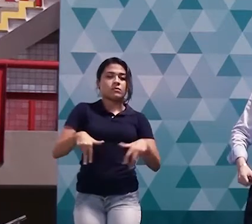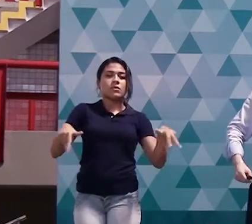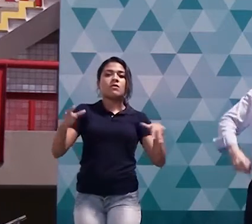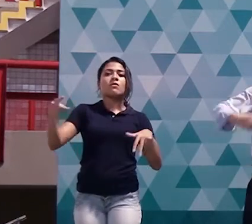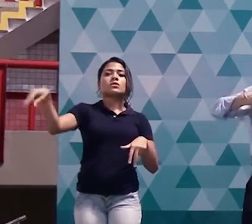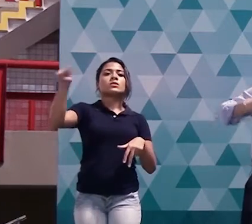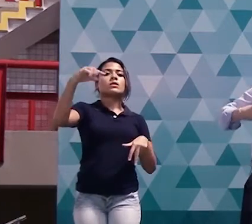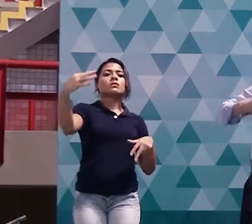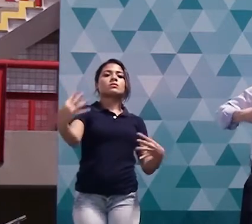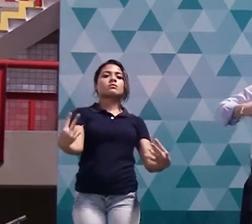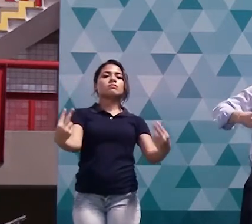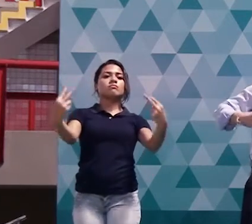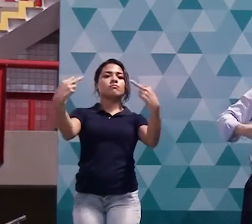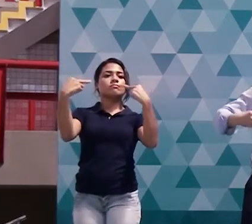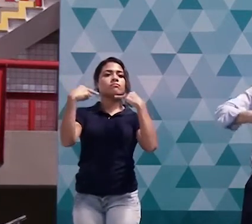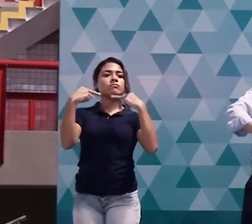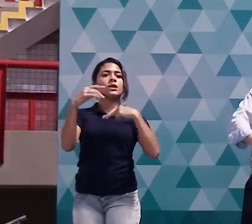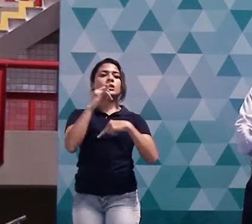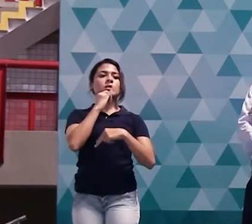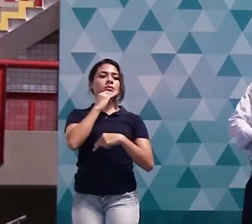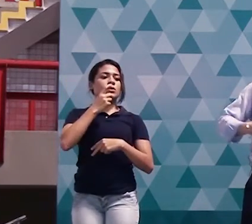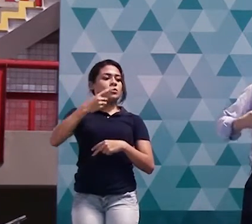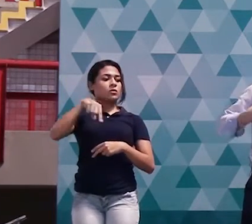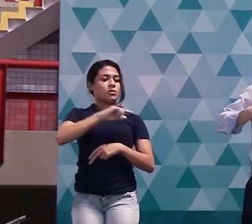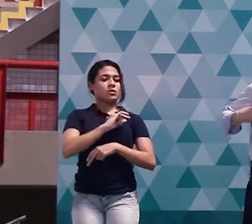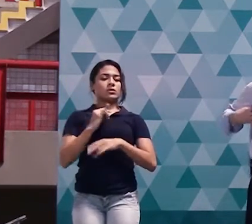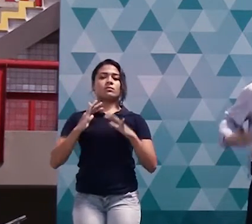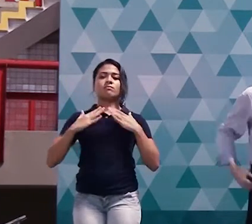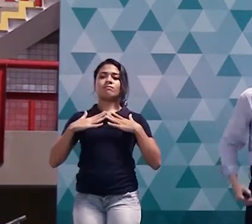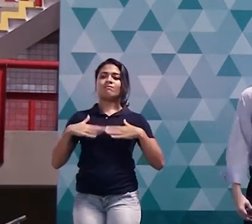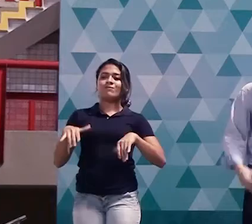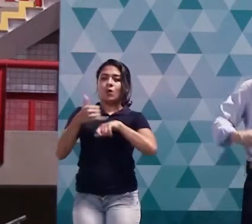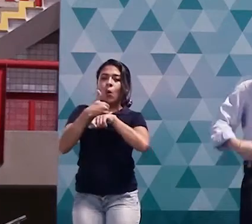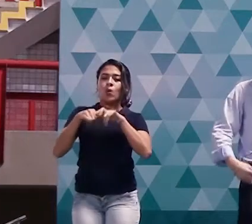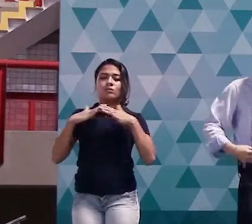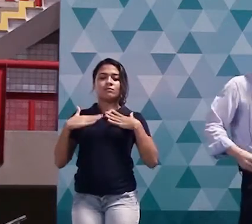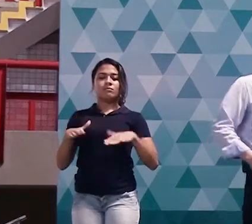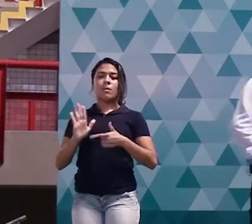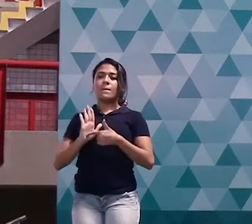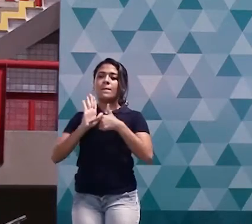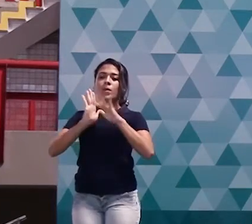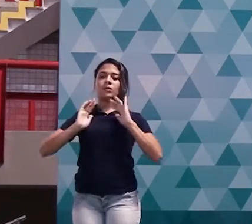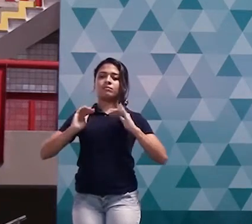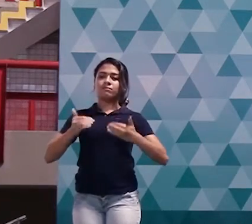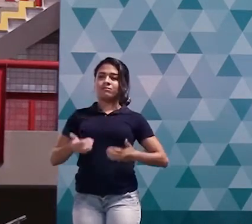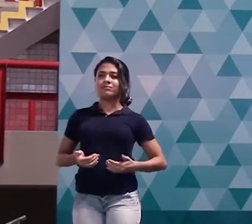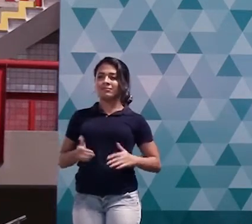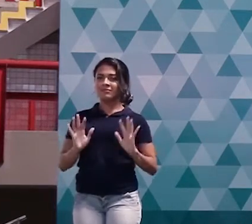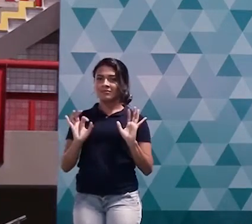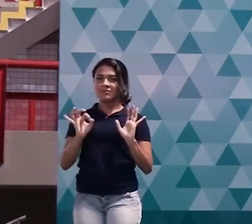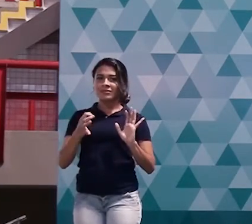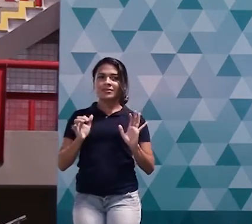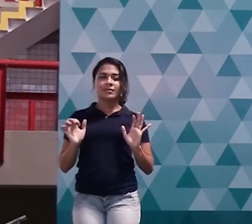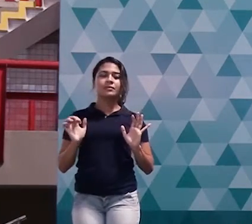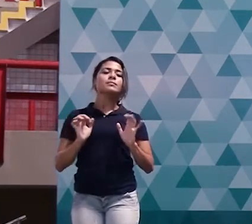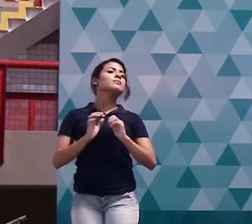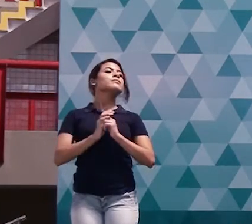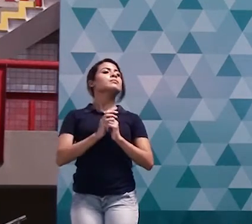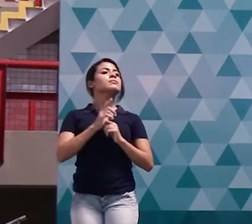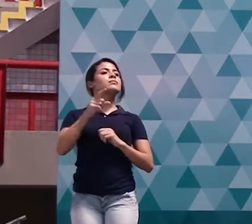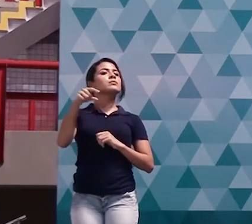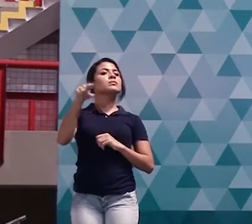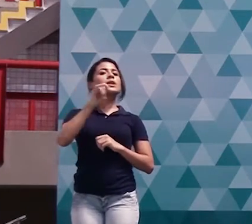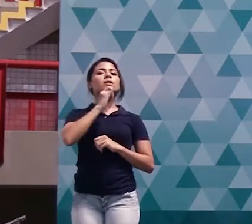ficar olhando a gente. Passavam óleo, né, para a gente poder destacar os músculos, os ossos. Pois bem, aí então dessa forma o cara dizia assim, ó,